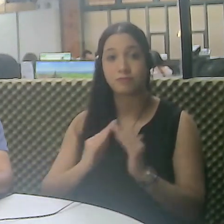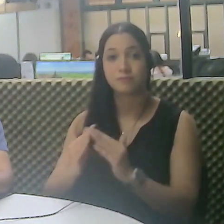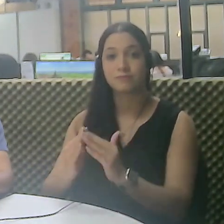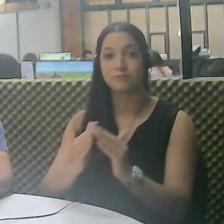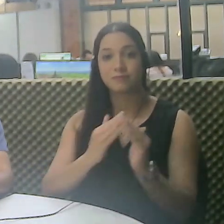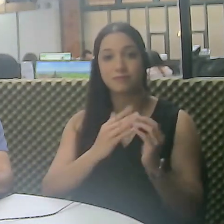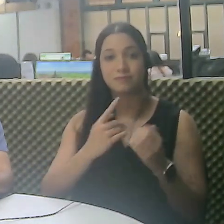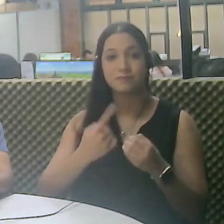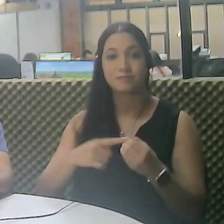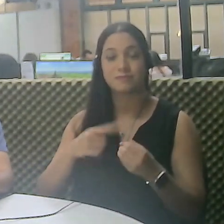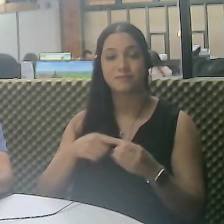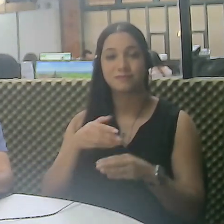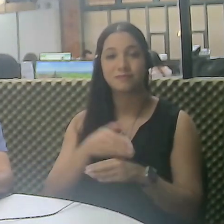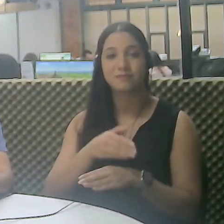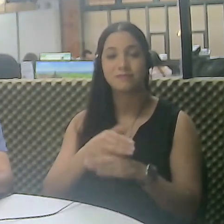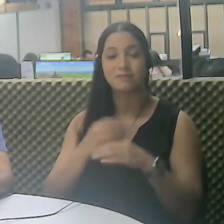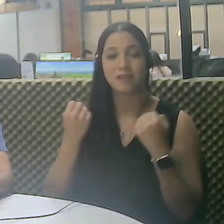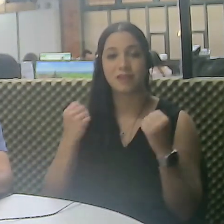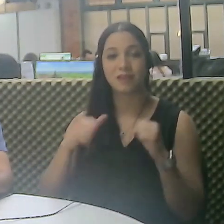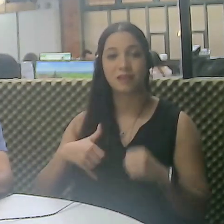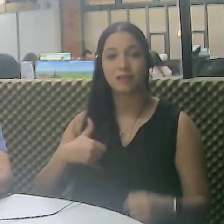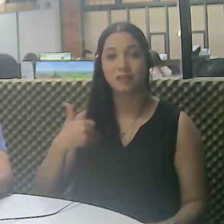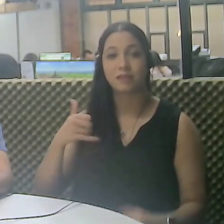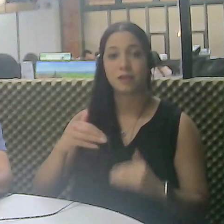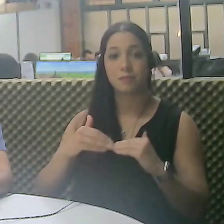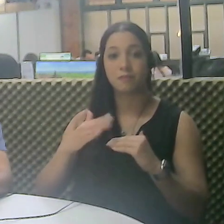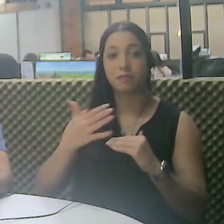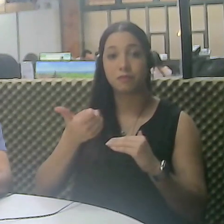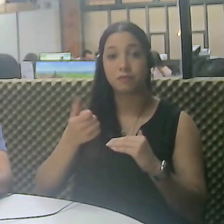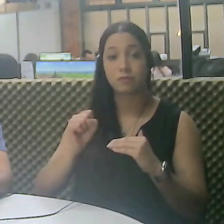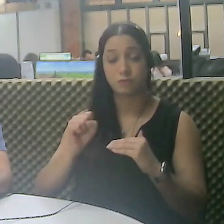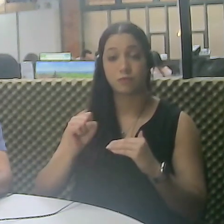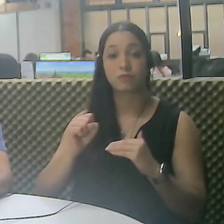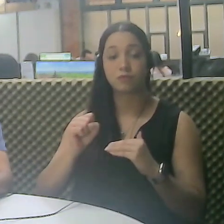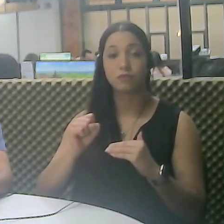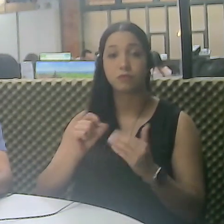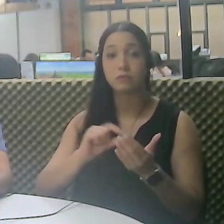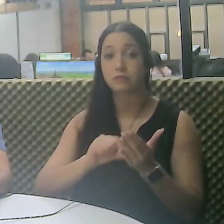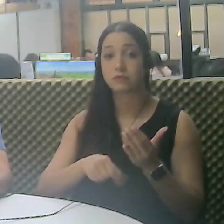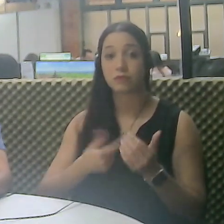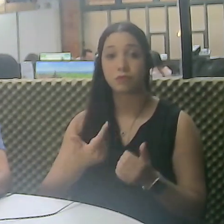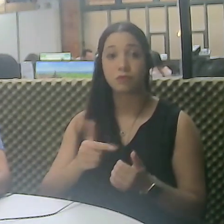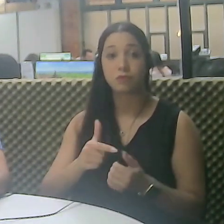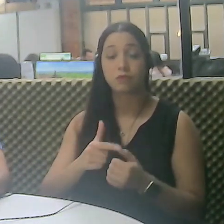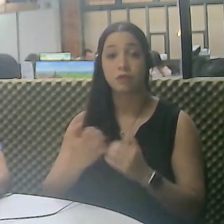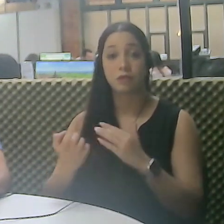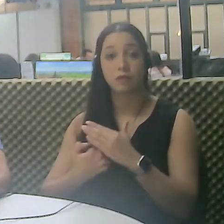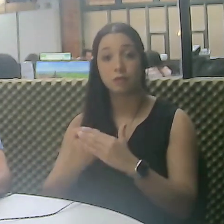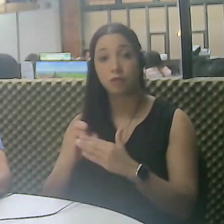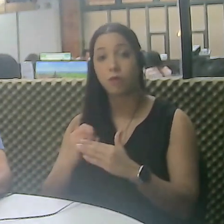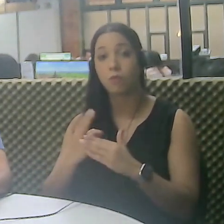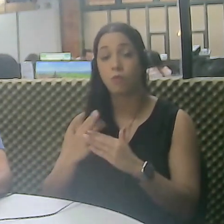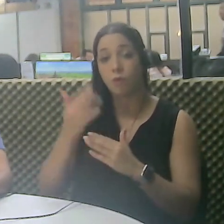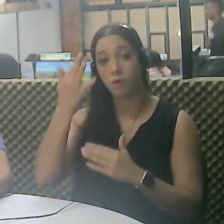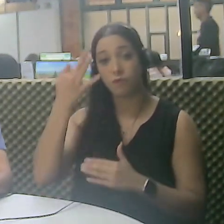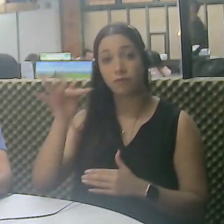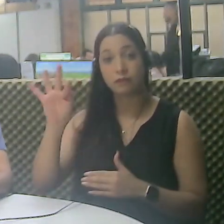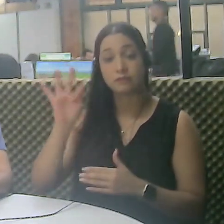cidade, com participação de atletas com idade acima de 18 anos, não inscritos em ligas ou